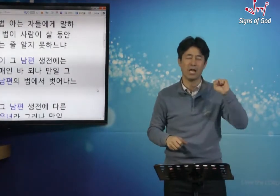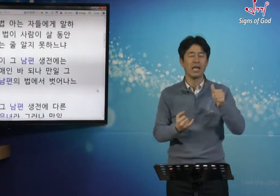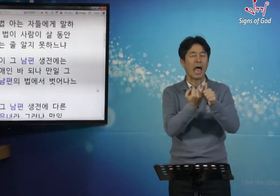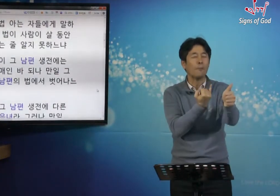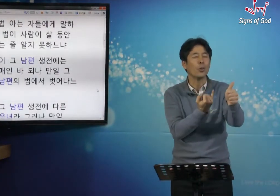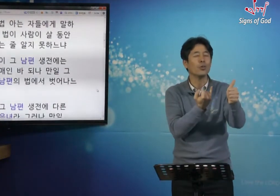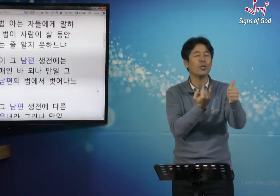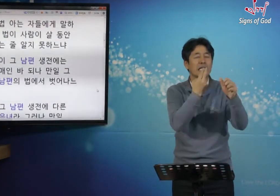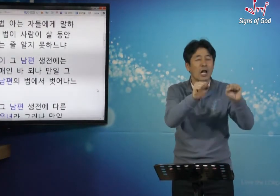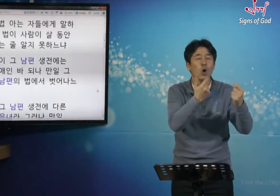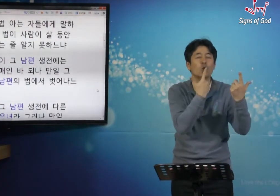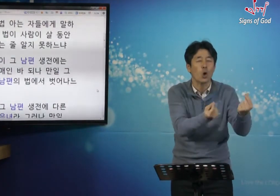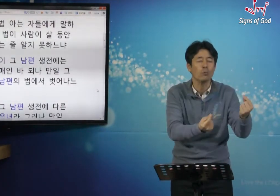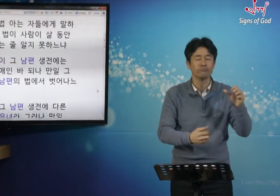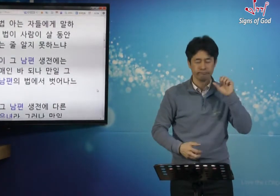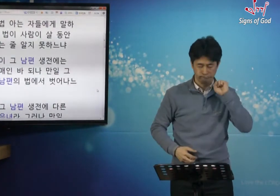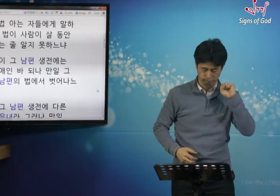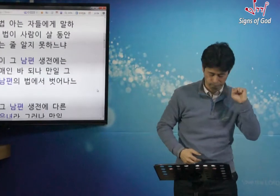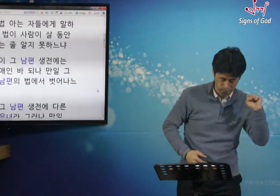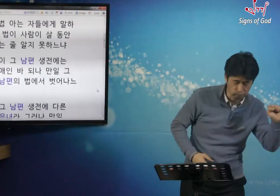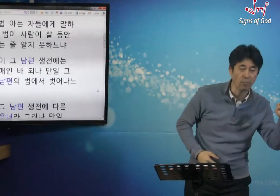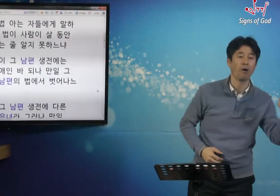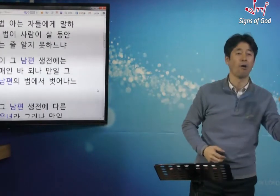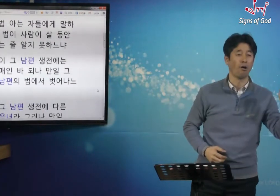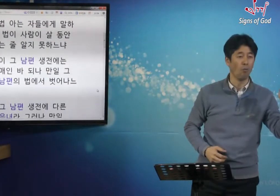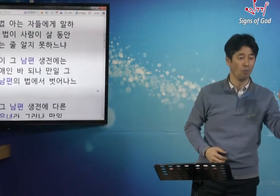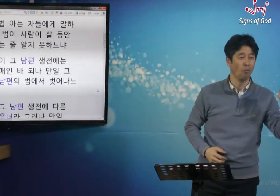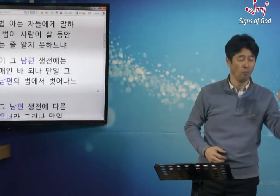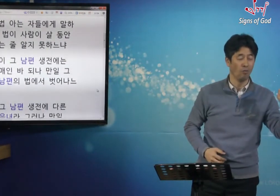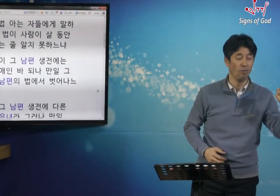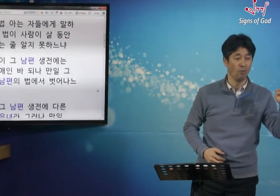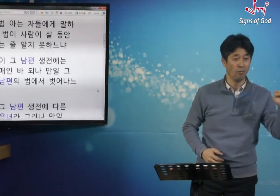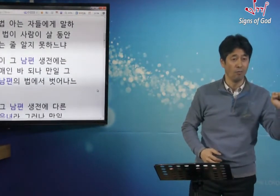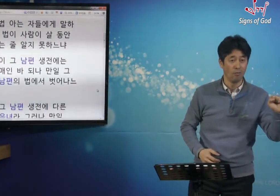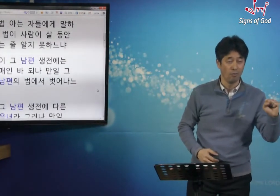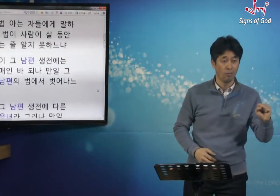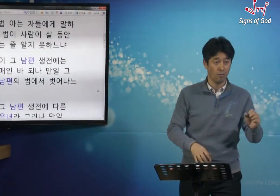그 율법에 얽매여서 사는 것이죠. 남편이 살아있음에 그